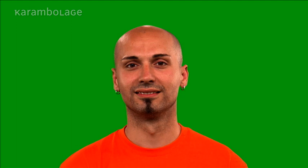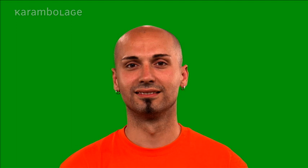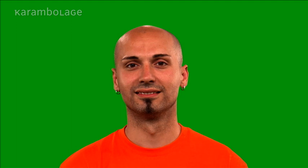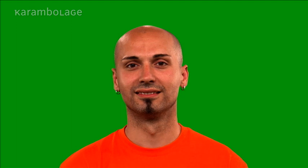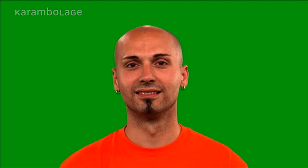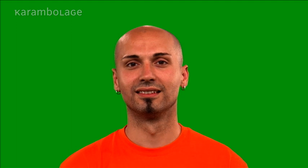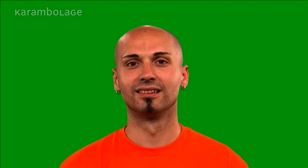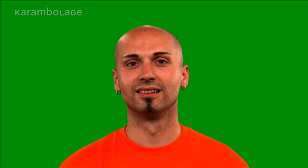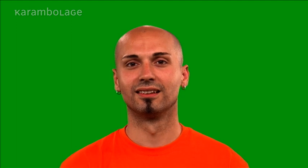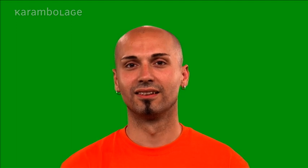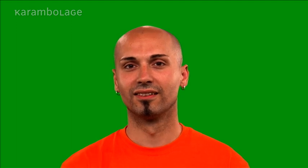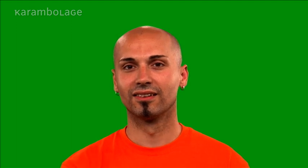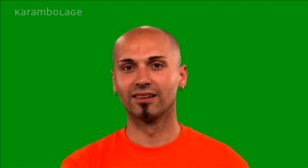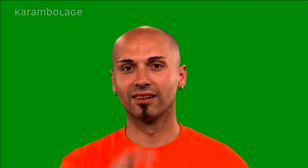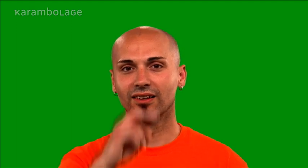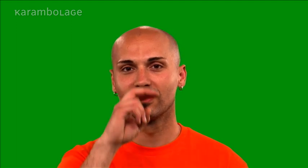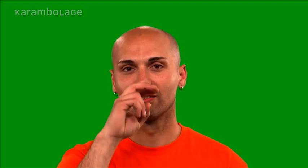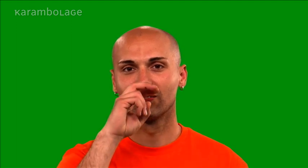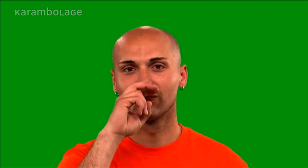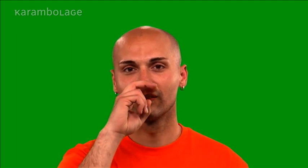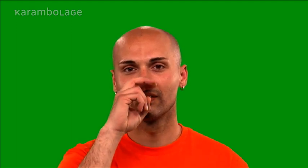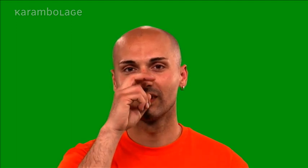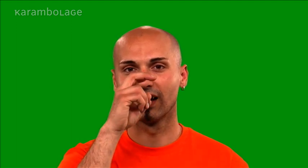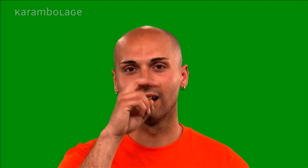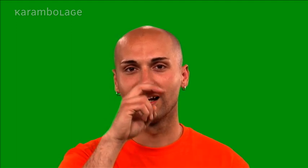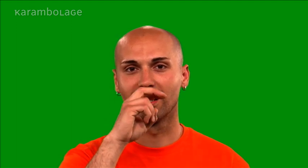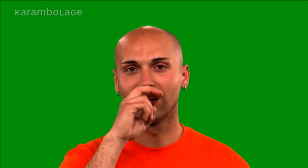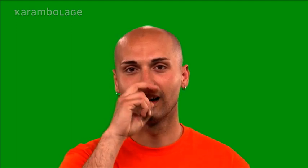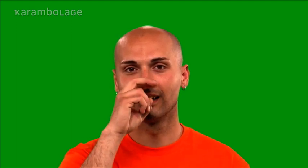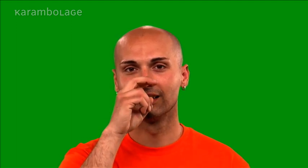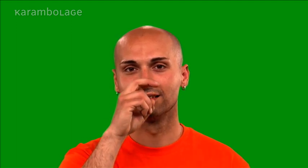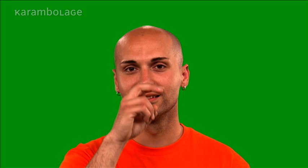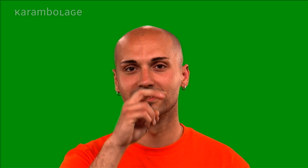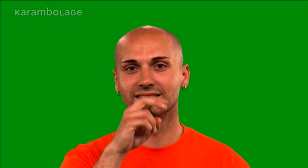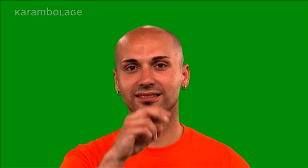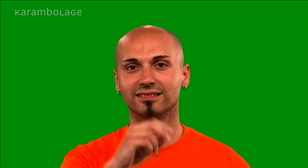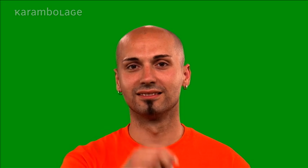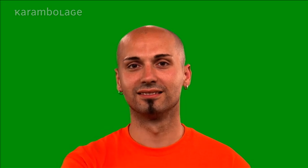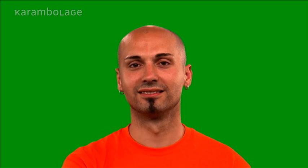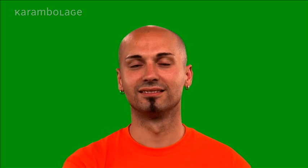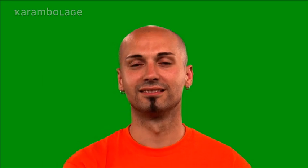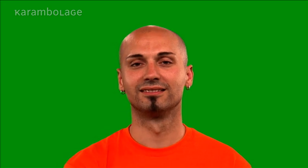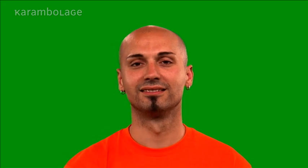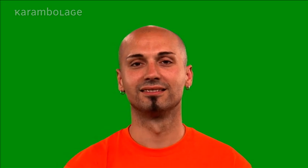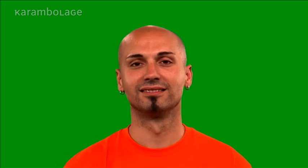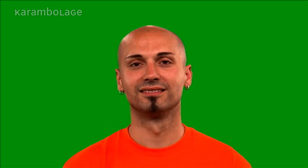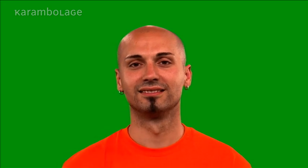Gebärdensprache beschreibt man sie, indem man mit zwei Fingern die Unterseite der Nase reibt, eine